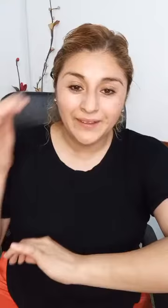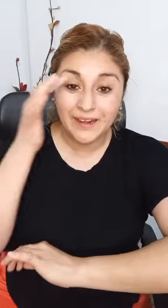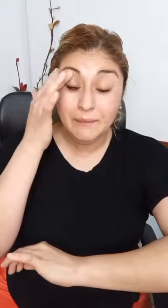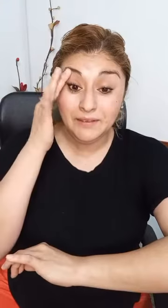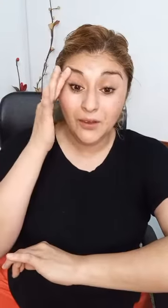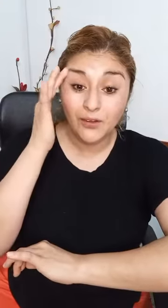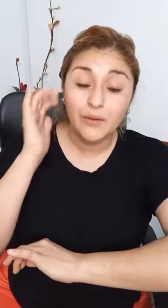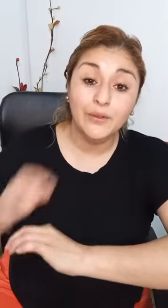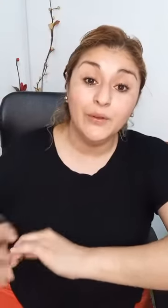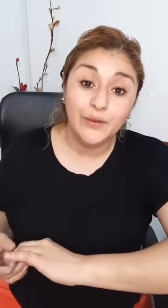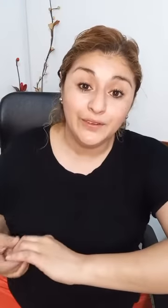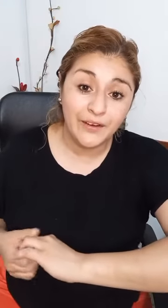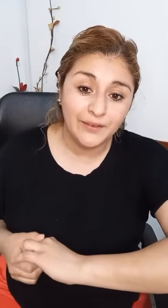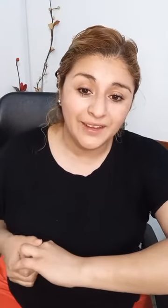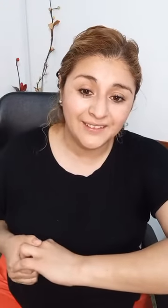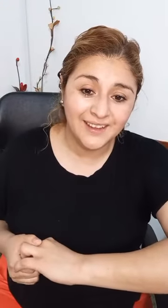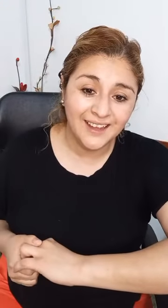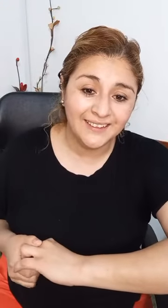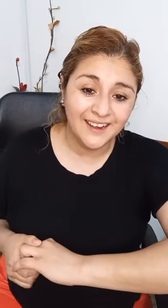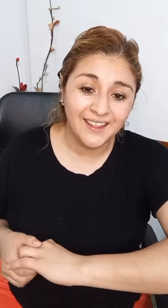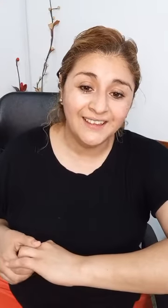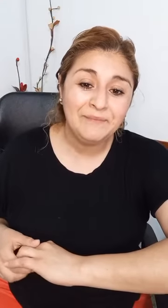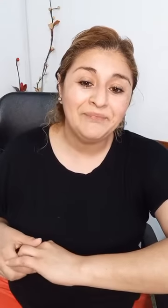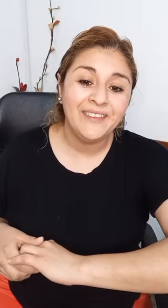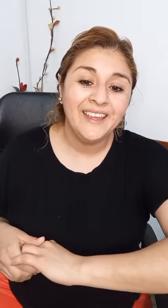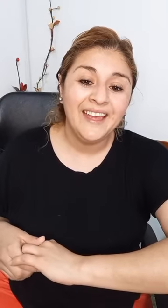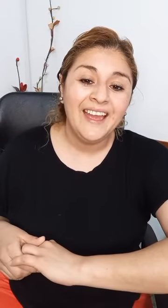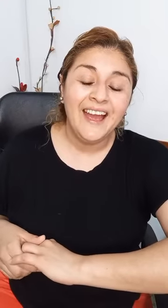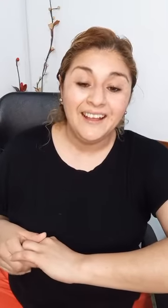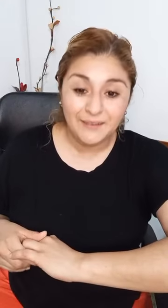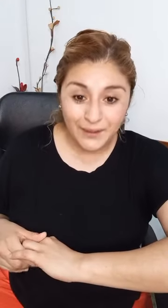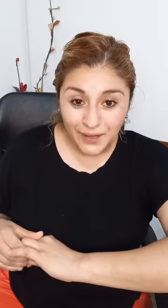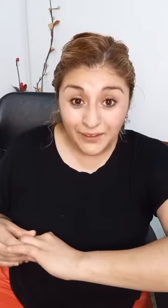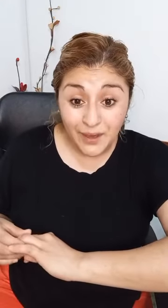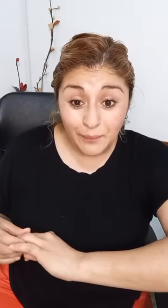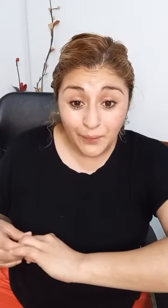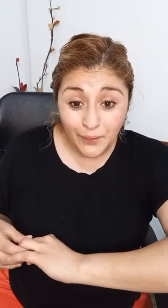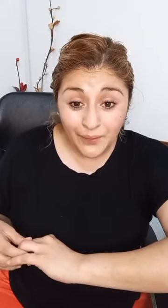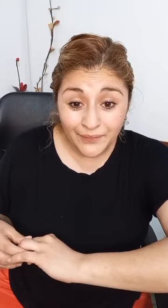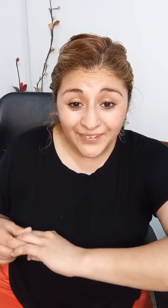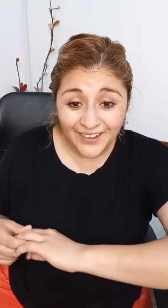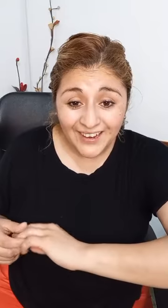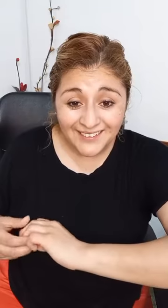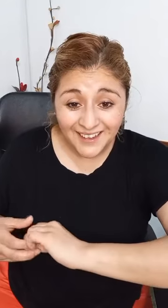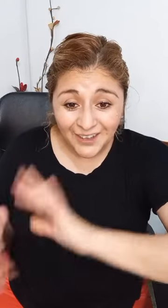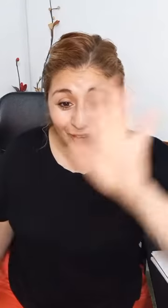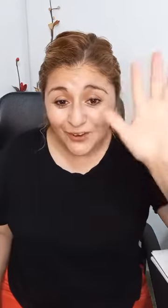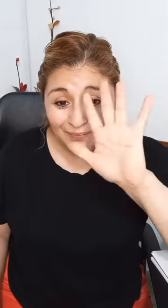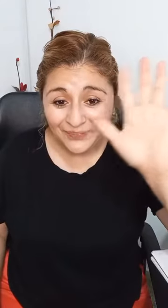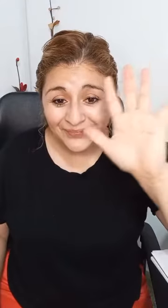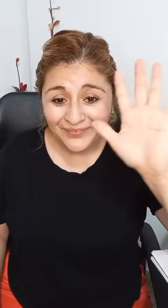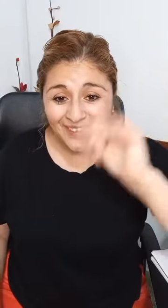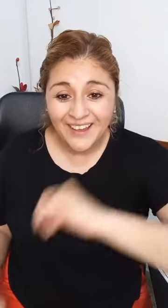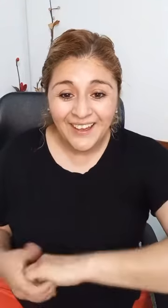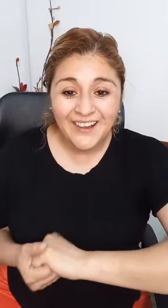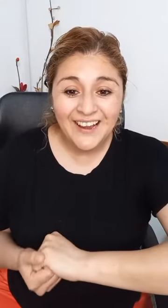una nueva transmisión como todos los sábados a las 7 de la tarde. Ahí se van uniendo de a poco. Hola, Sergio.